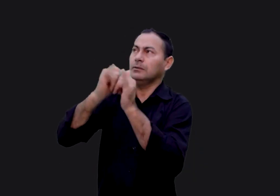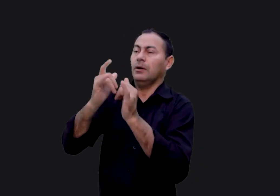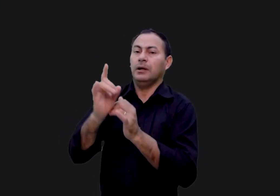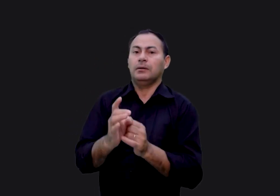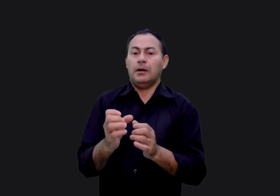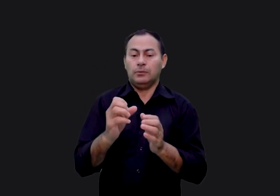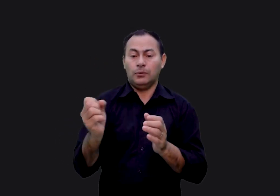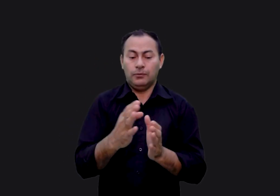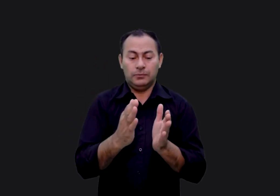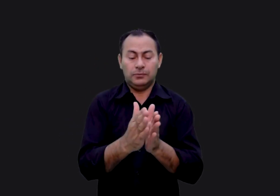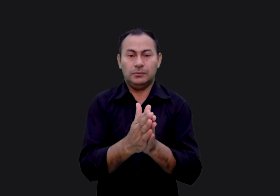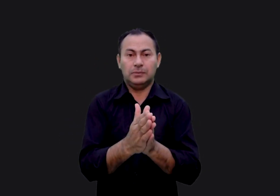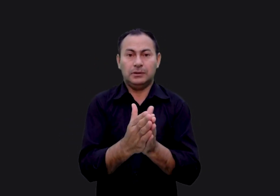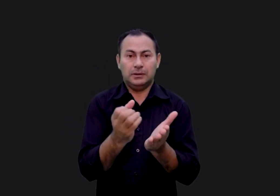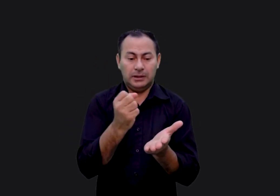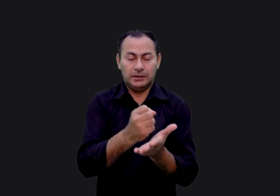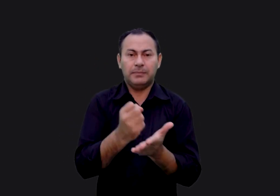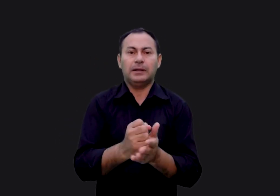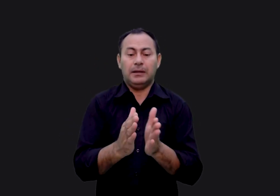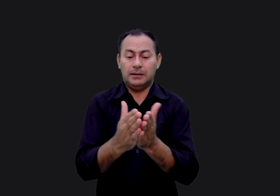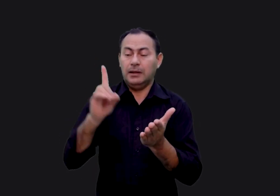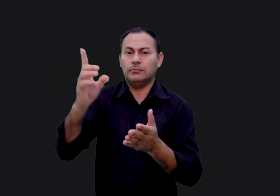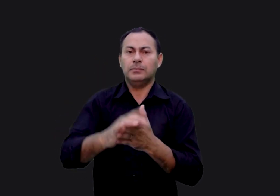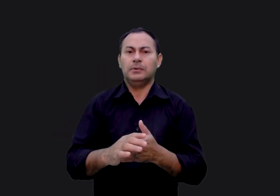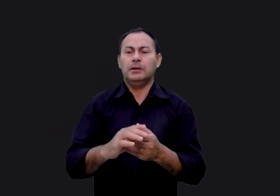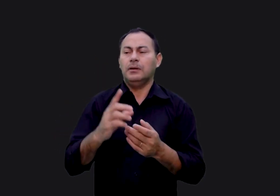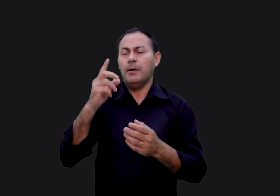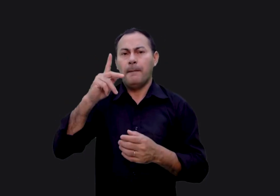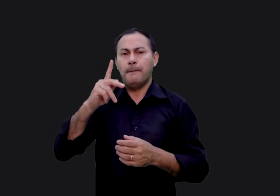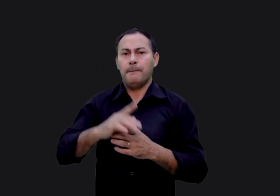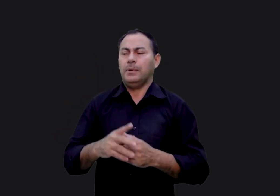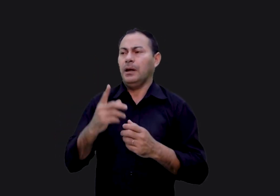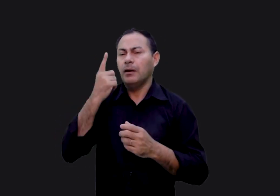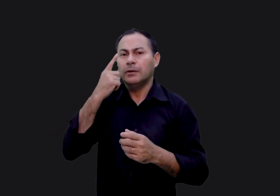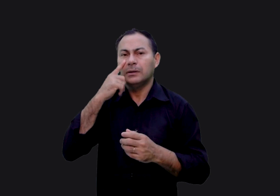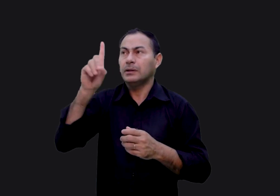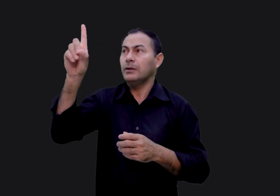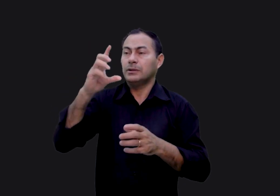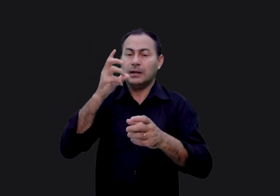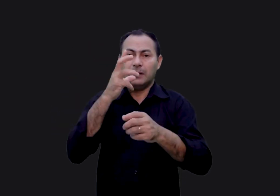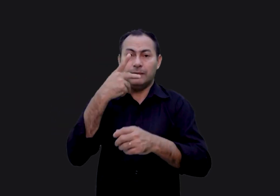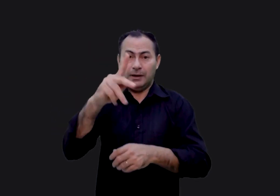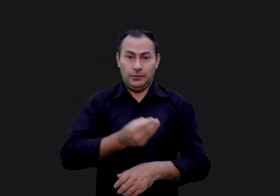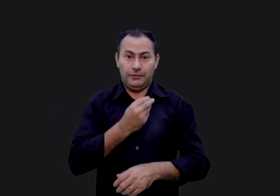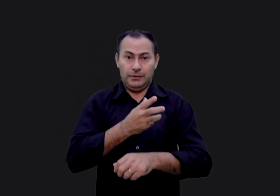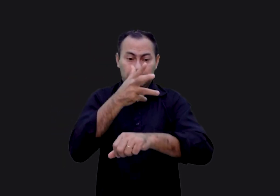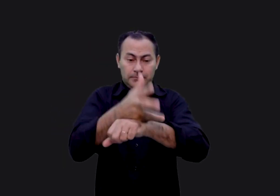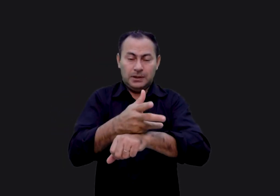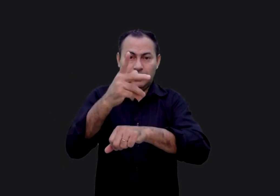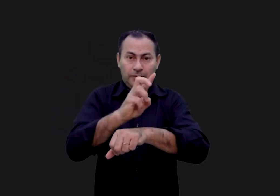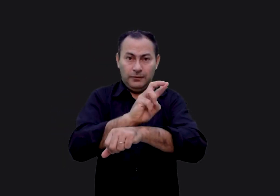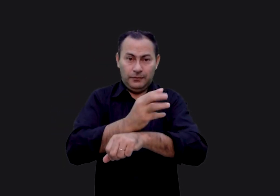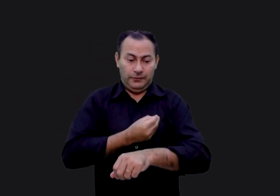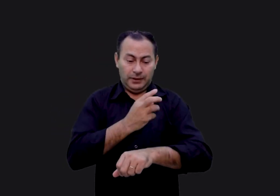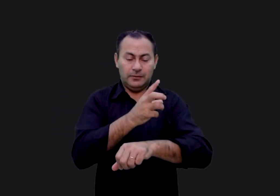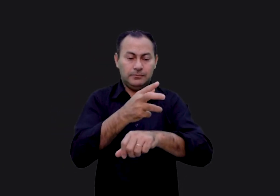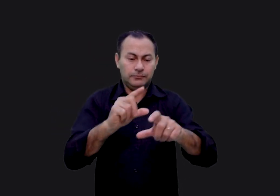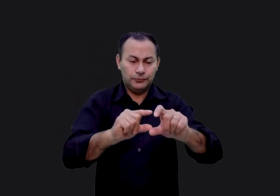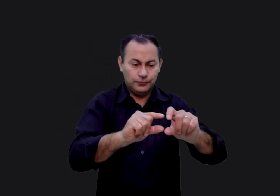Bíblia. Vamos imaginar que Deus tenha gravado sua vida em uma fita de vídeo. Quando aquela parte pecaminosa da sua